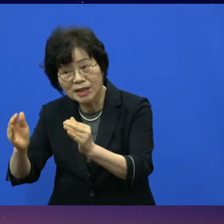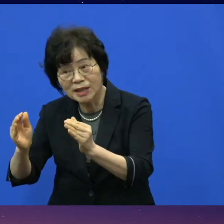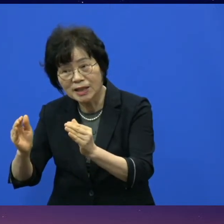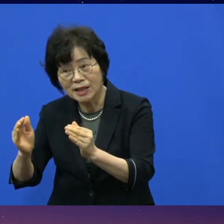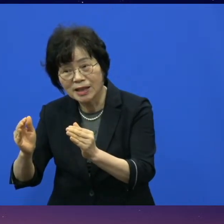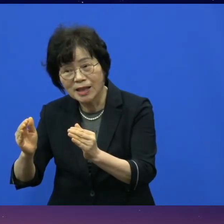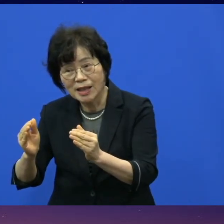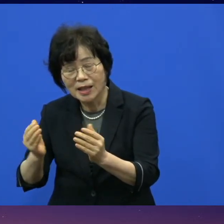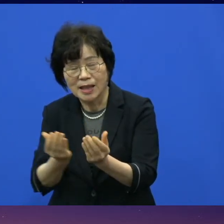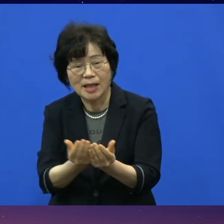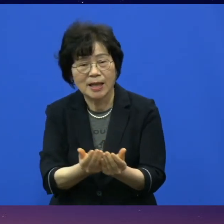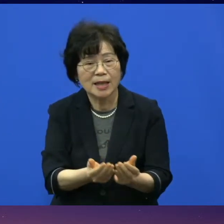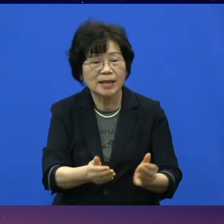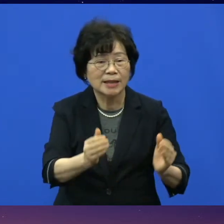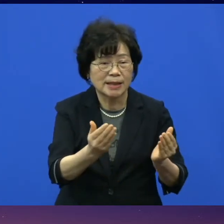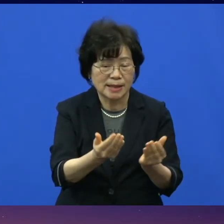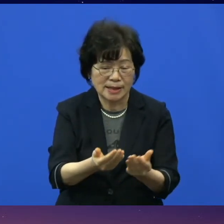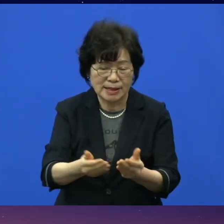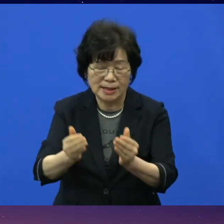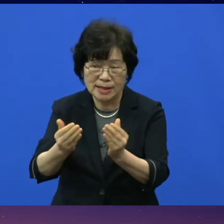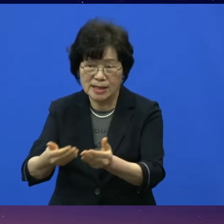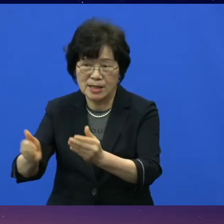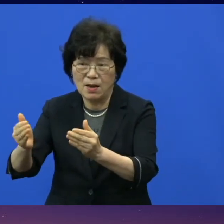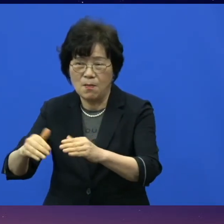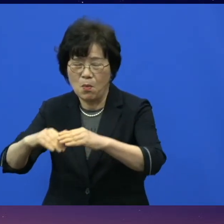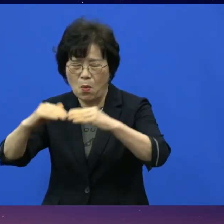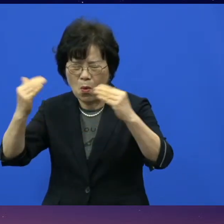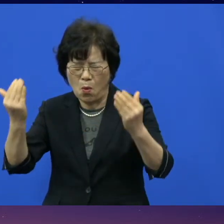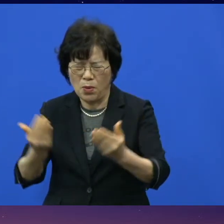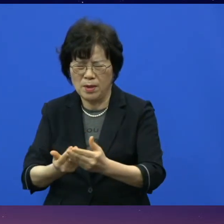이 그릇에 모든 걸 거는 거죠.